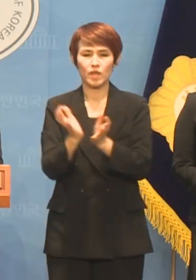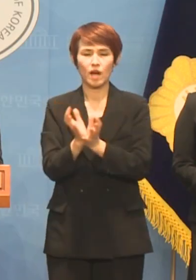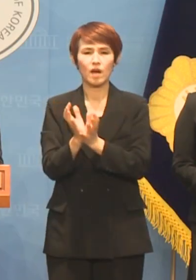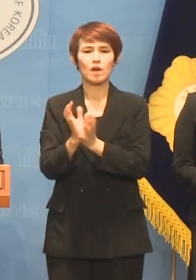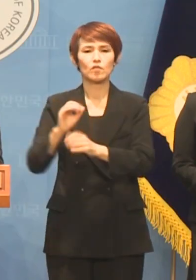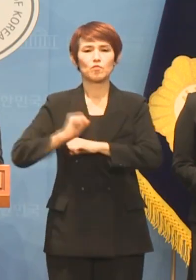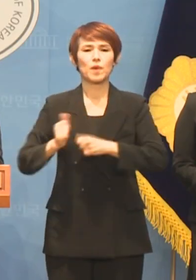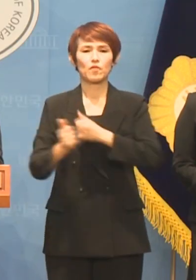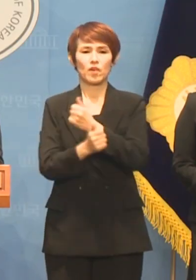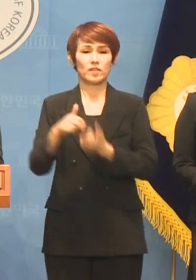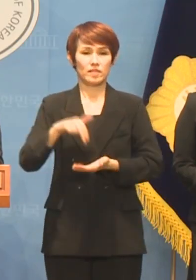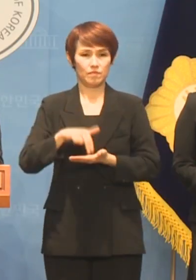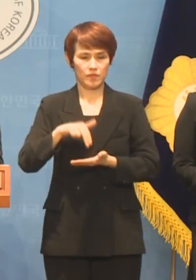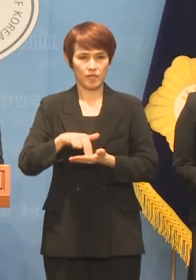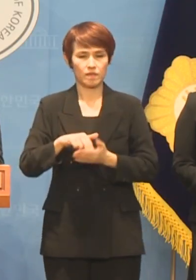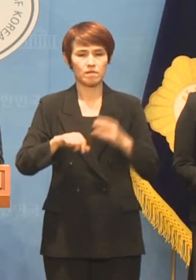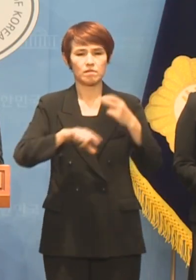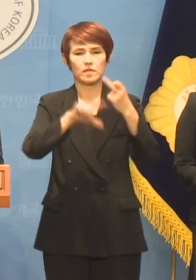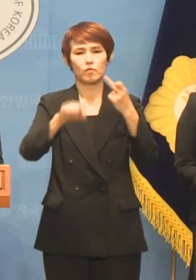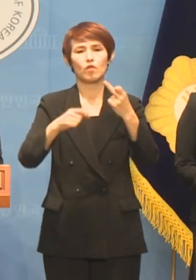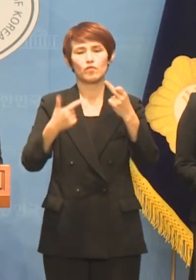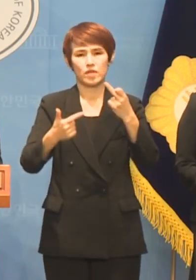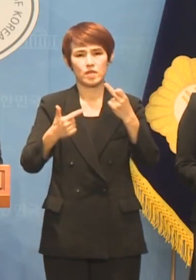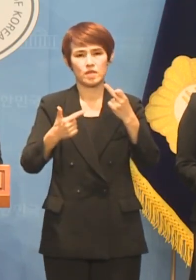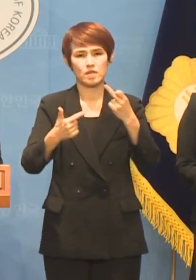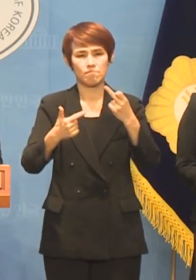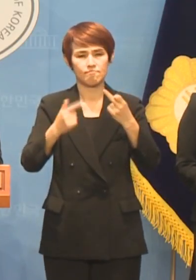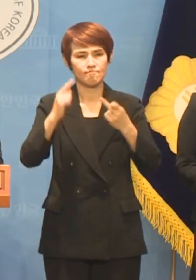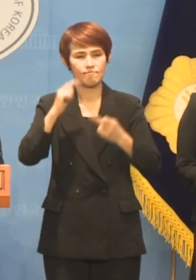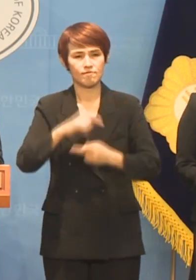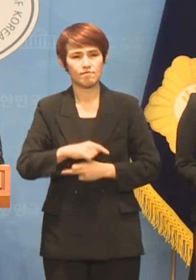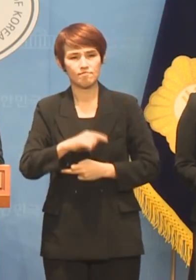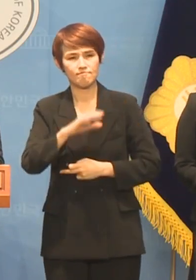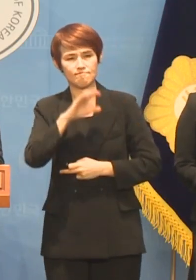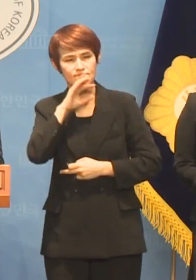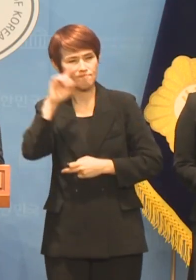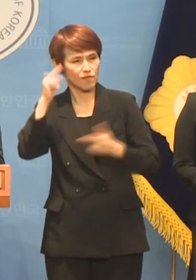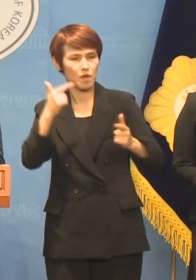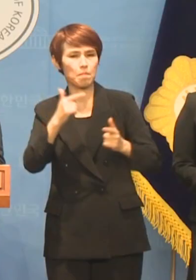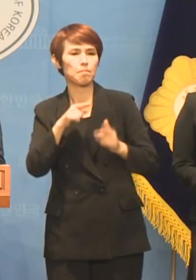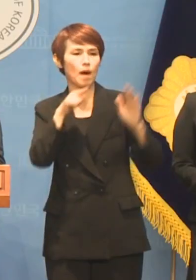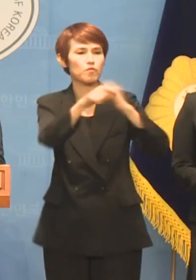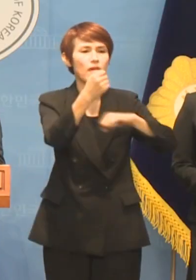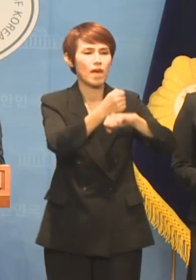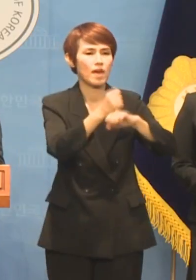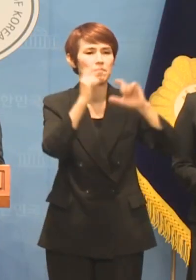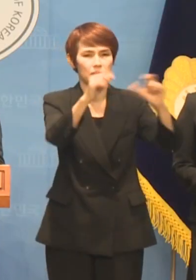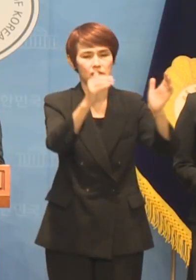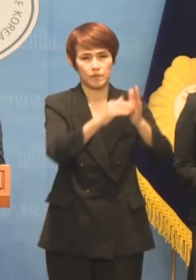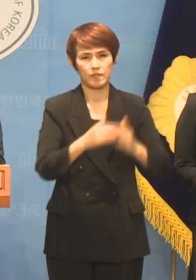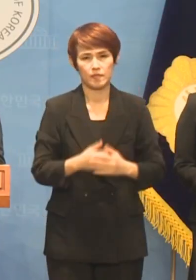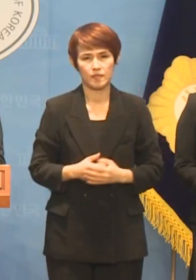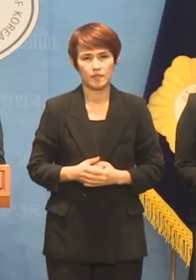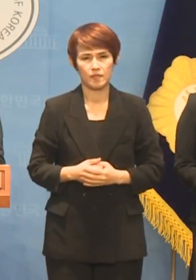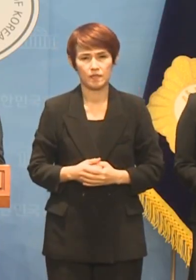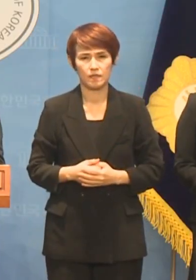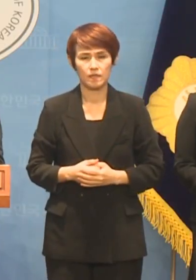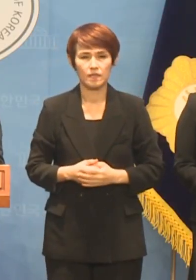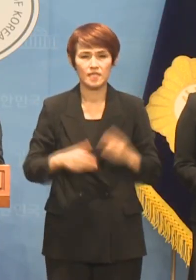국방위원 자격으로 12월 6일 항의 방문하겠다고 통보했습니다. 당시 상황은